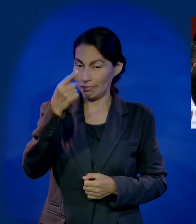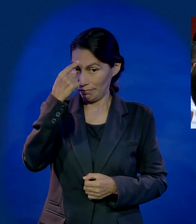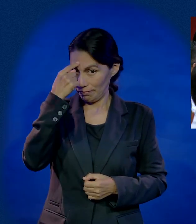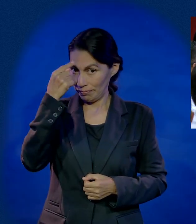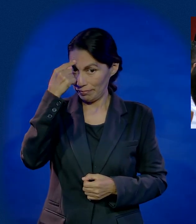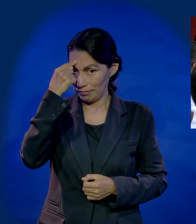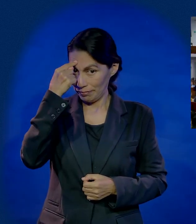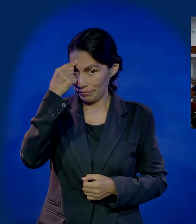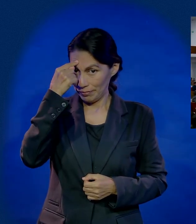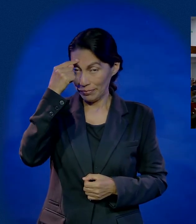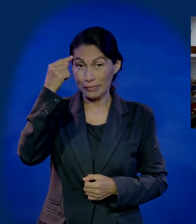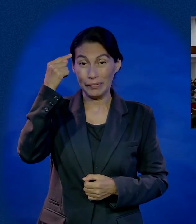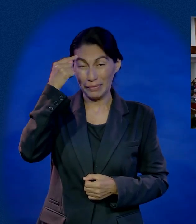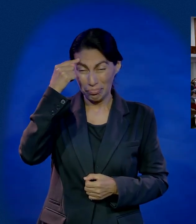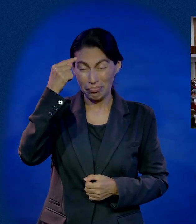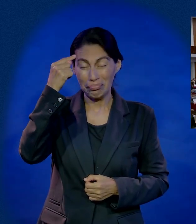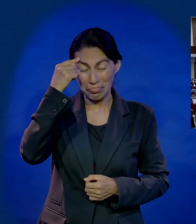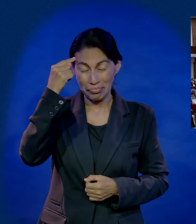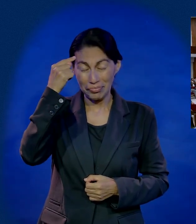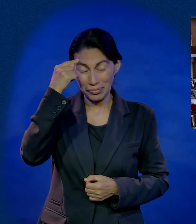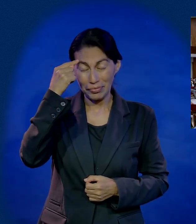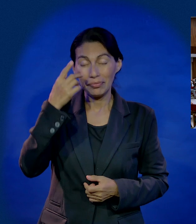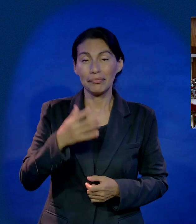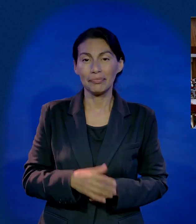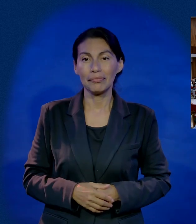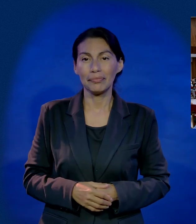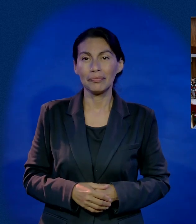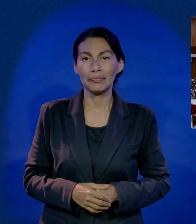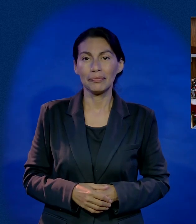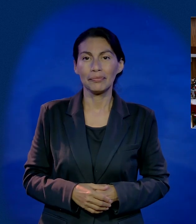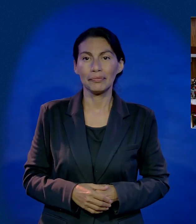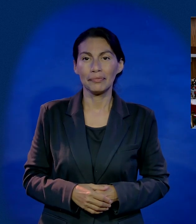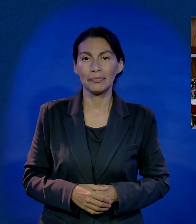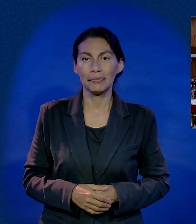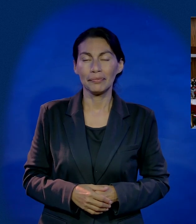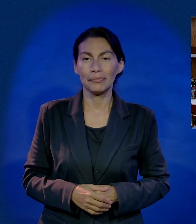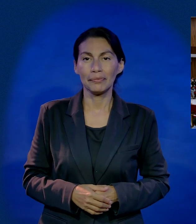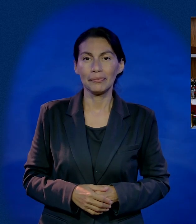hacen libre, no lo olvides.